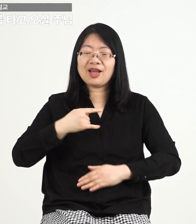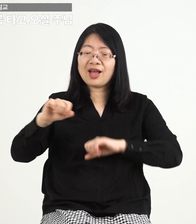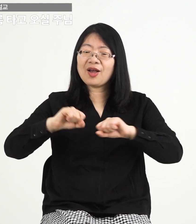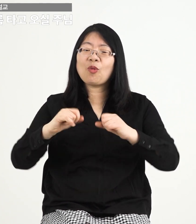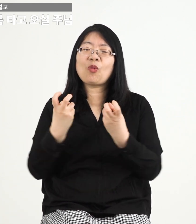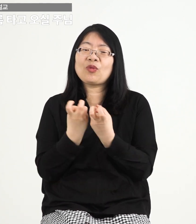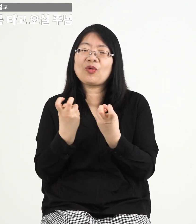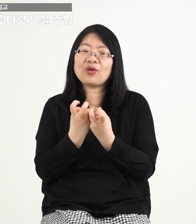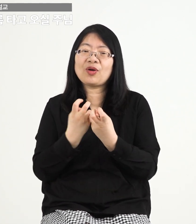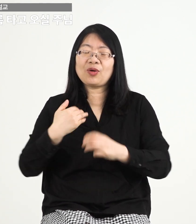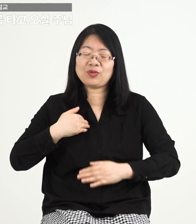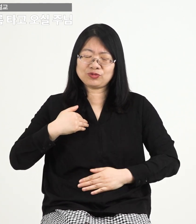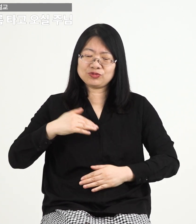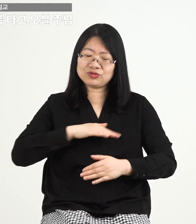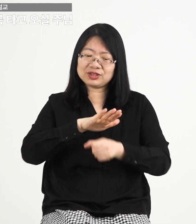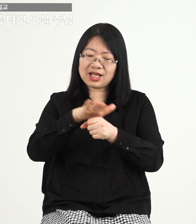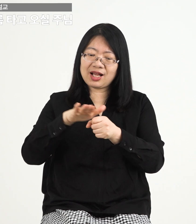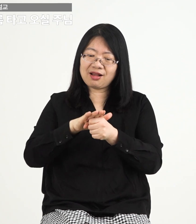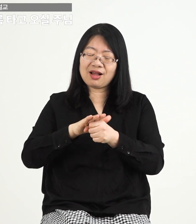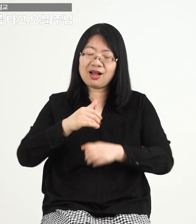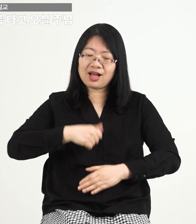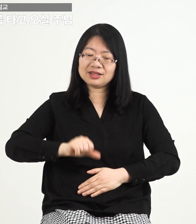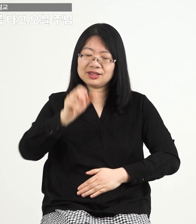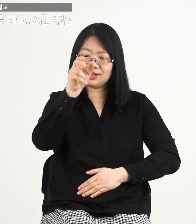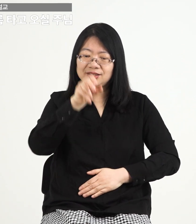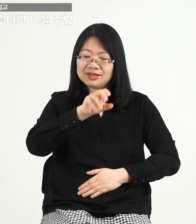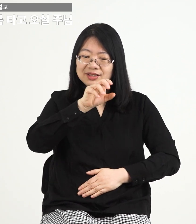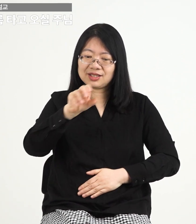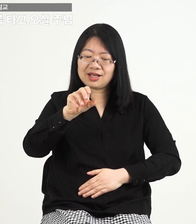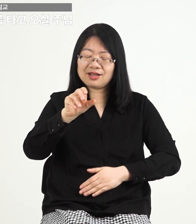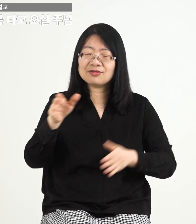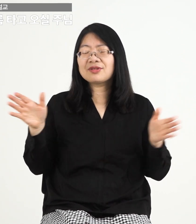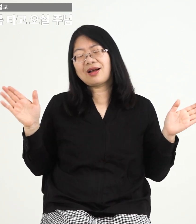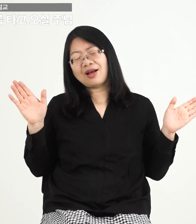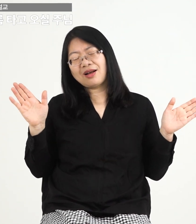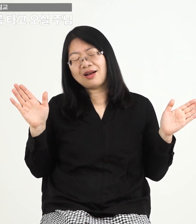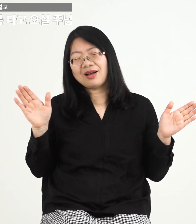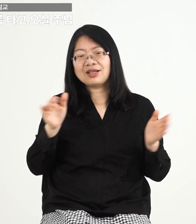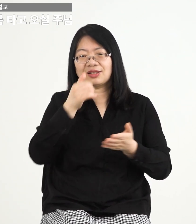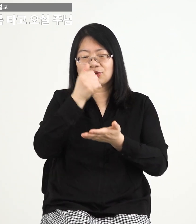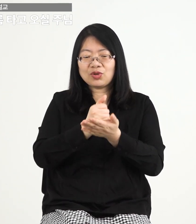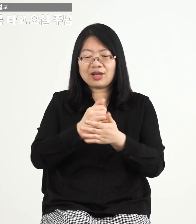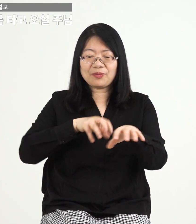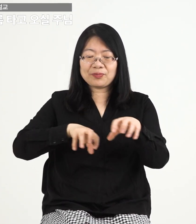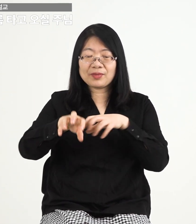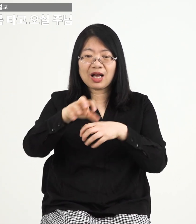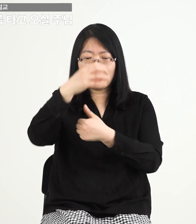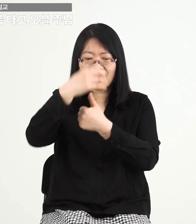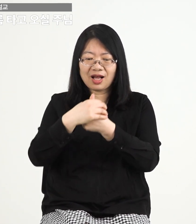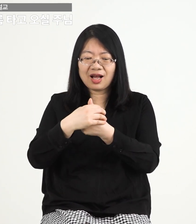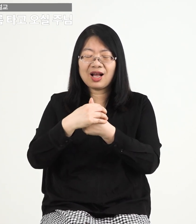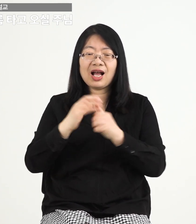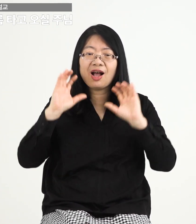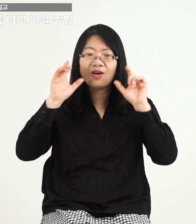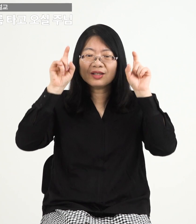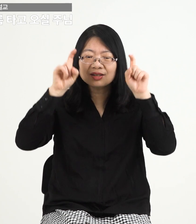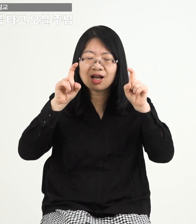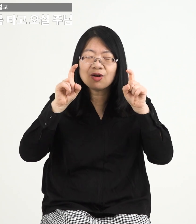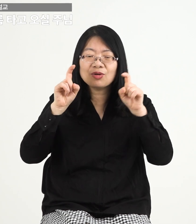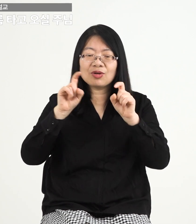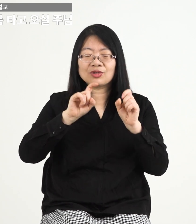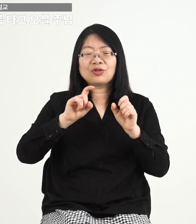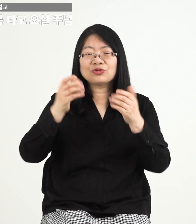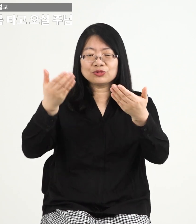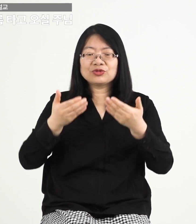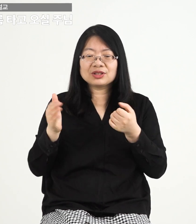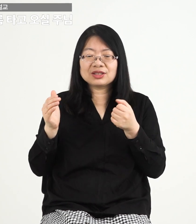우리를 사랑하셔서 아들을 십자가의 대속의 죽음으로 어린 양으로 내어놓기까지 우리를